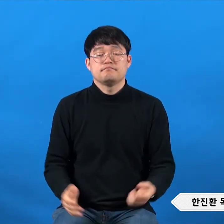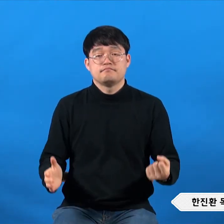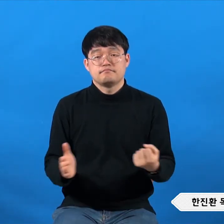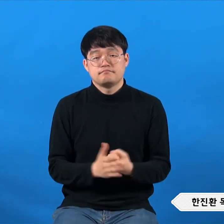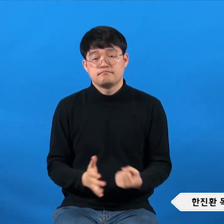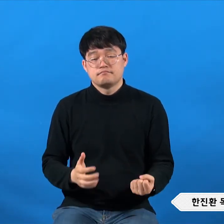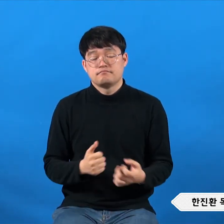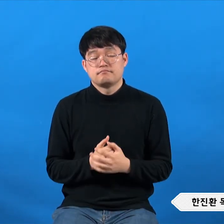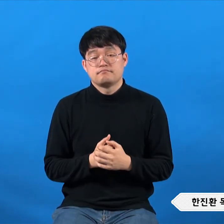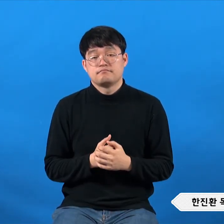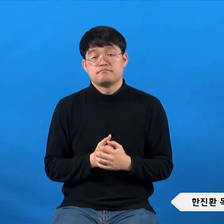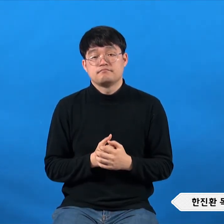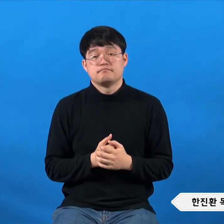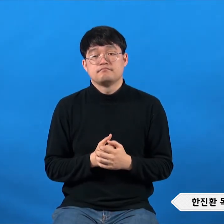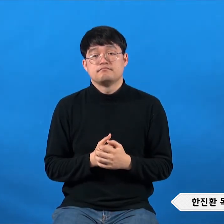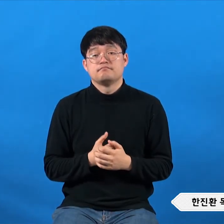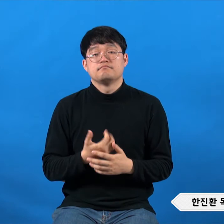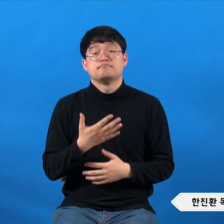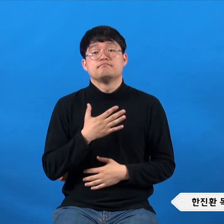그래서